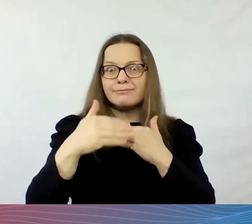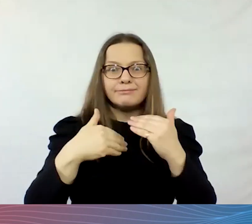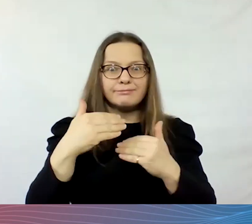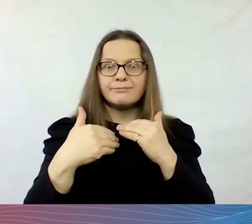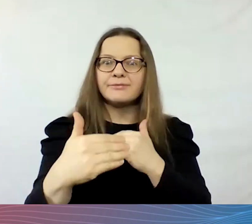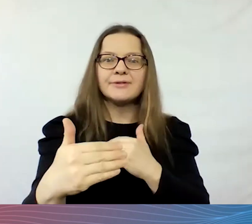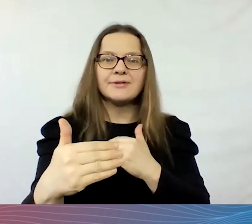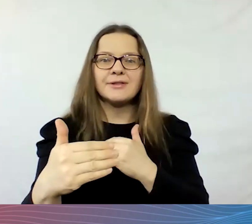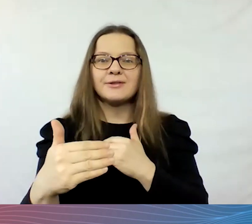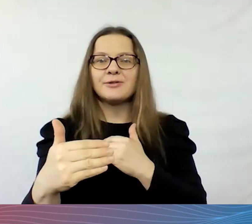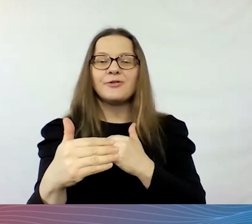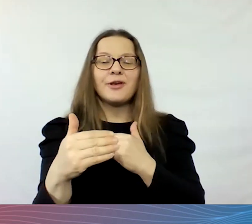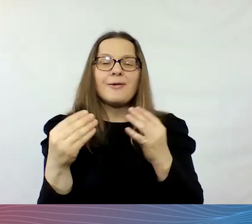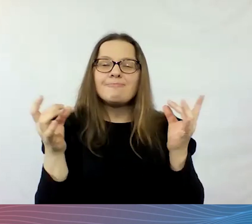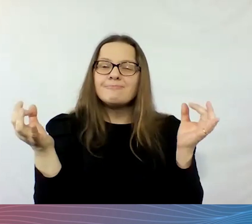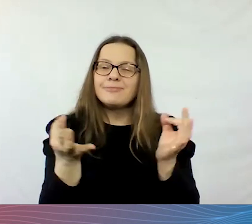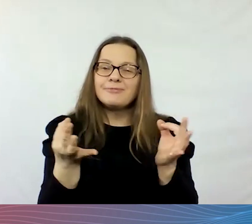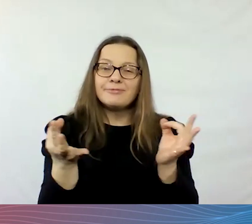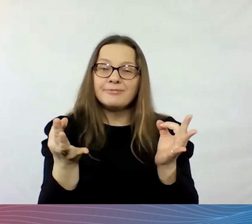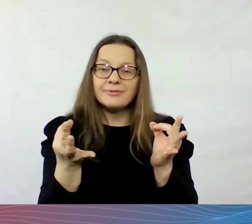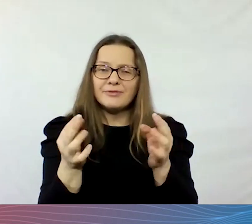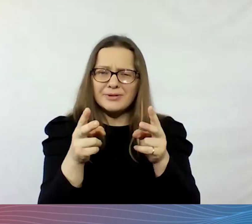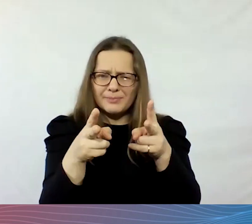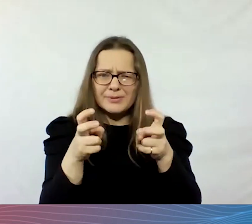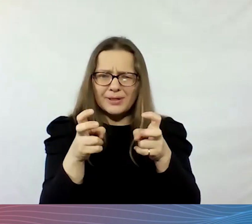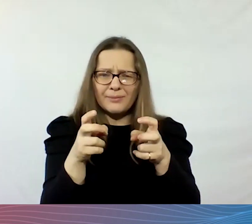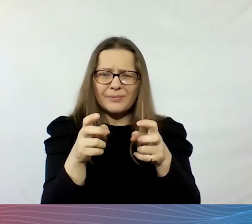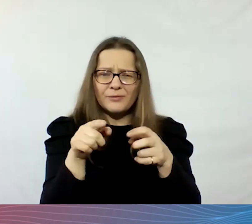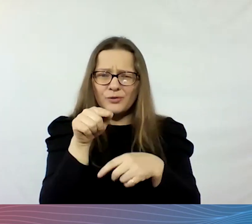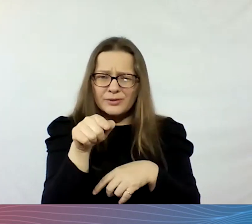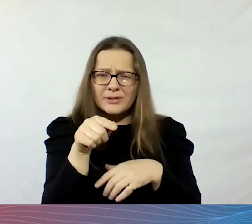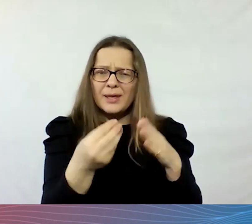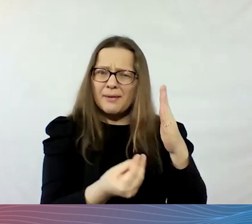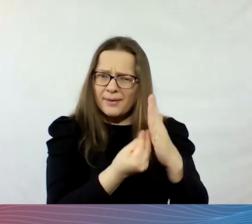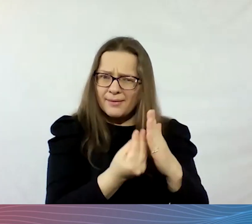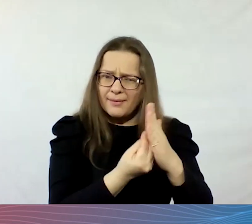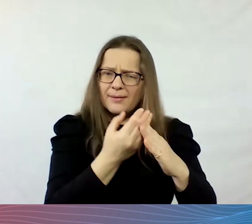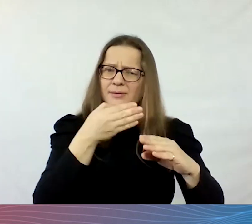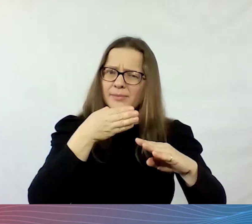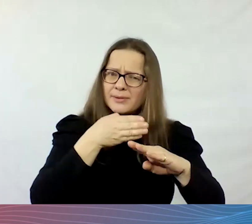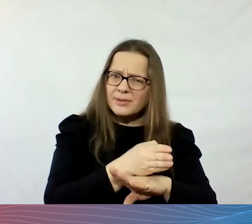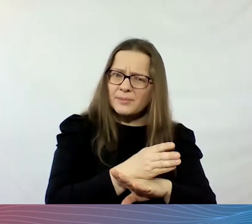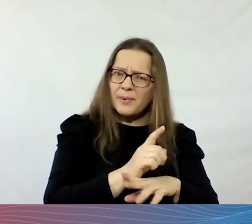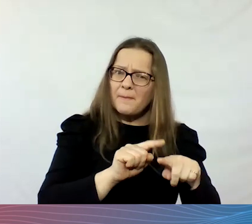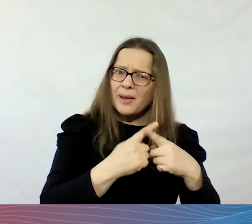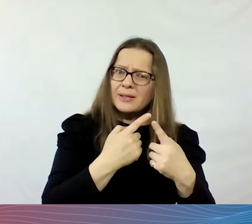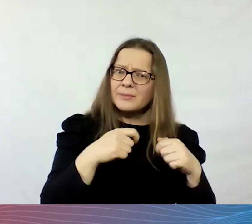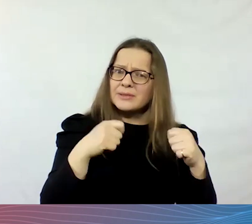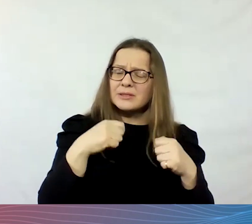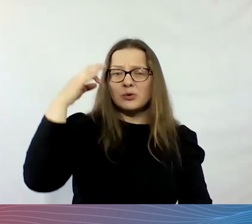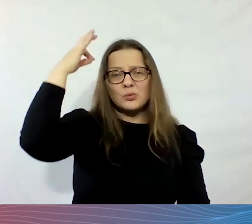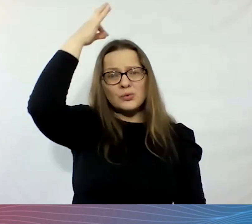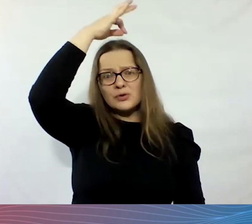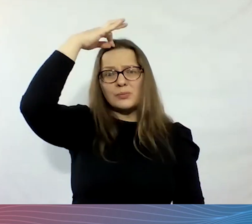para você funcionar como membro do corpo de Cristo, você precisa do Espírito. O Espírito precisa te dar